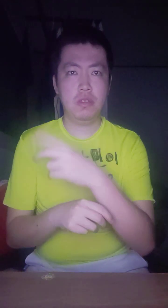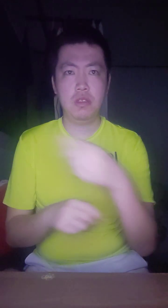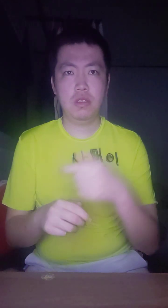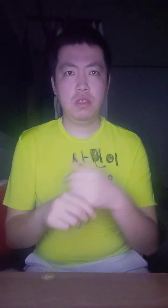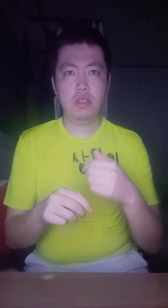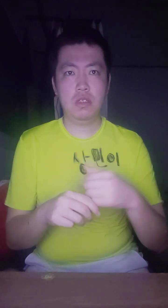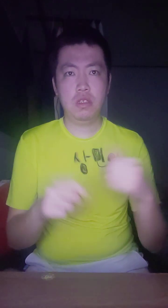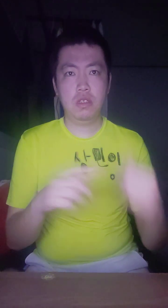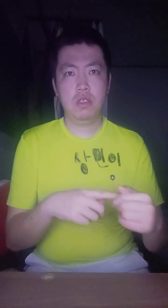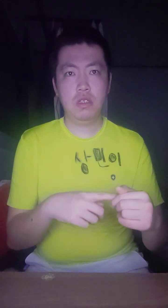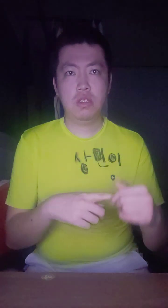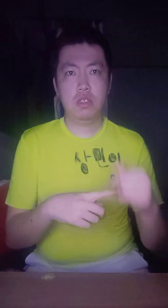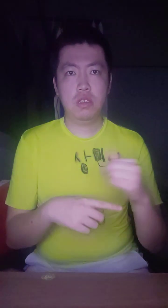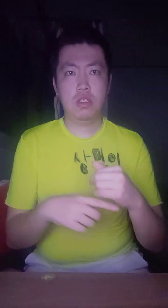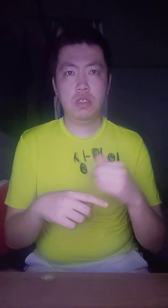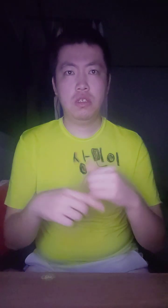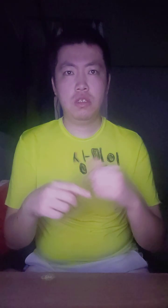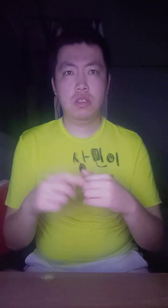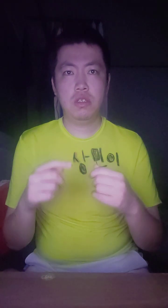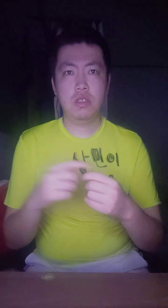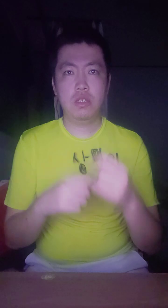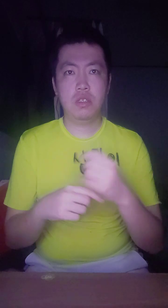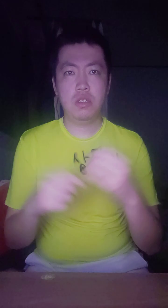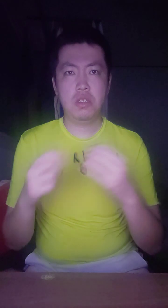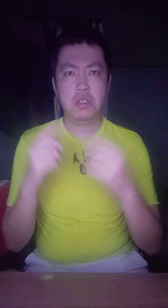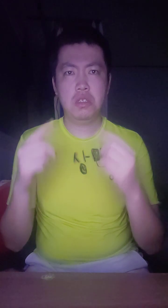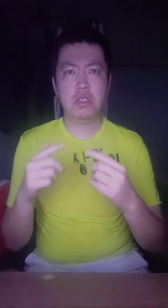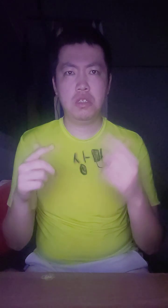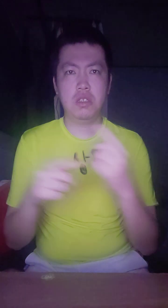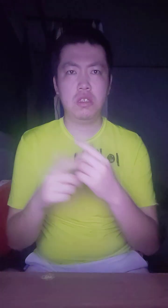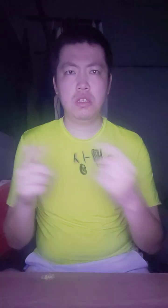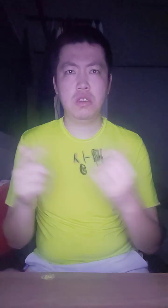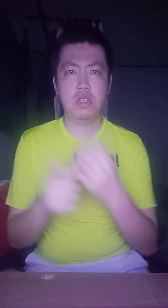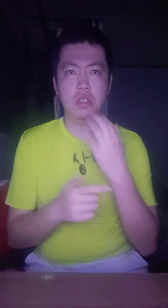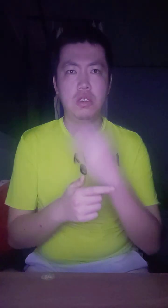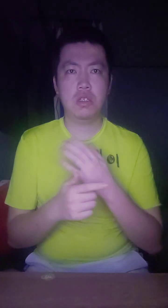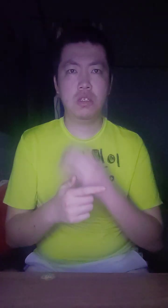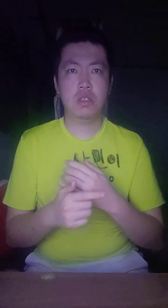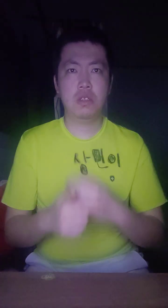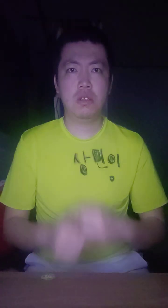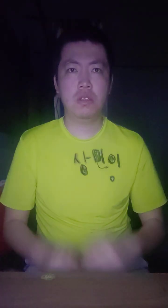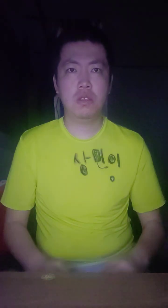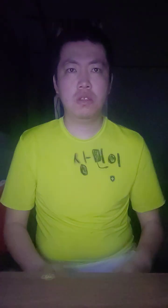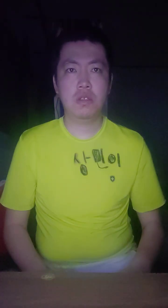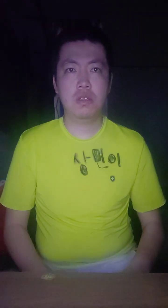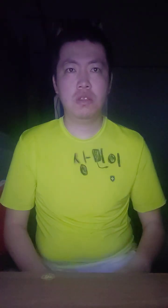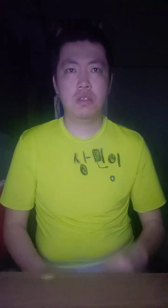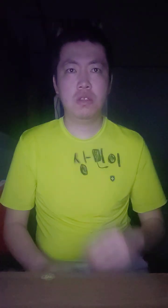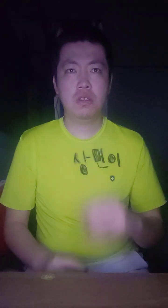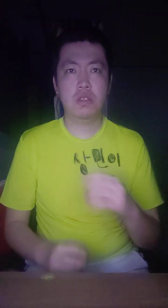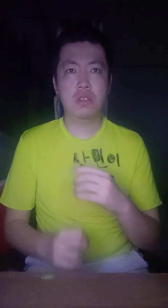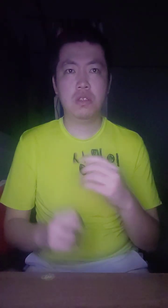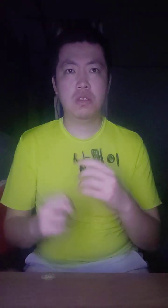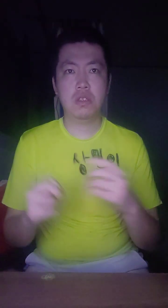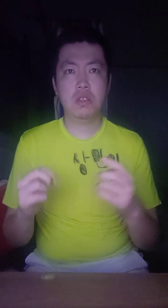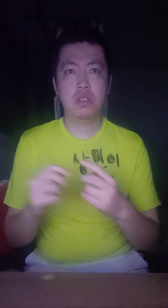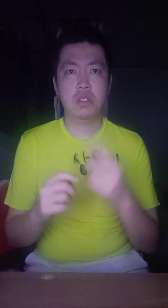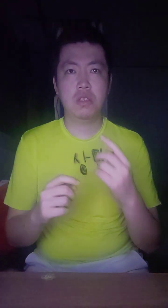자체 설비가 치솟는 전기 수요를 감당하지 못한 겁니다. 이달에만 벌써 전국 아파트 단지 50여